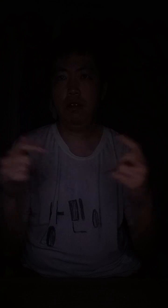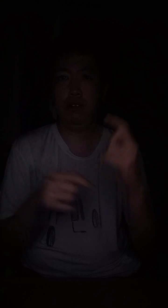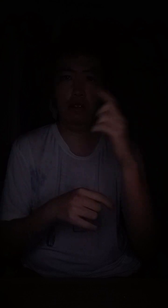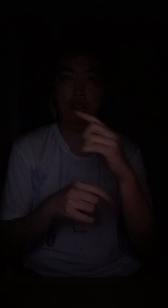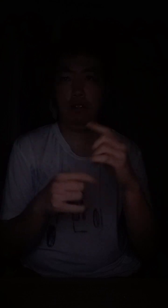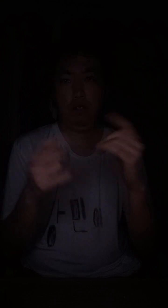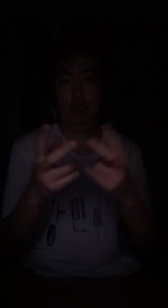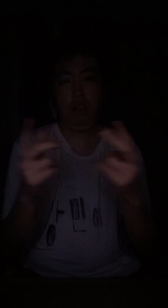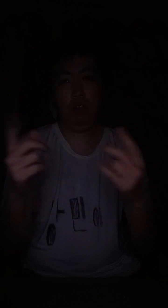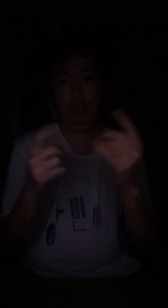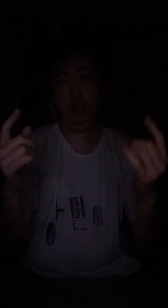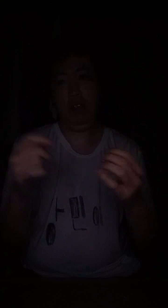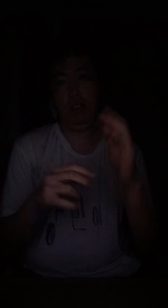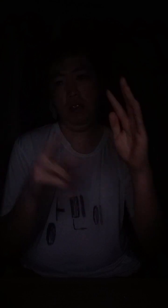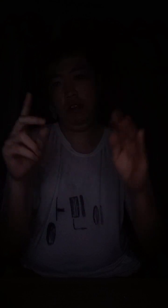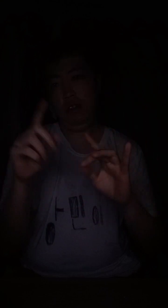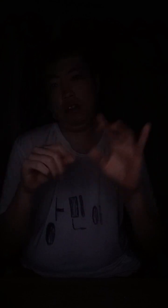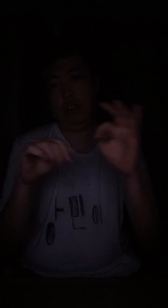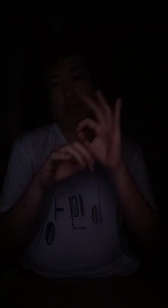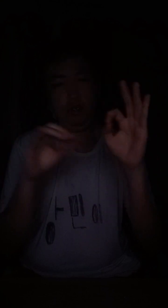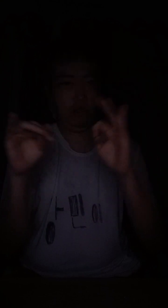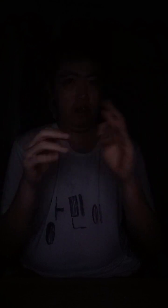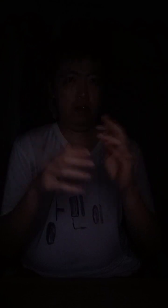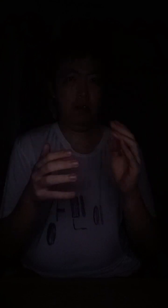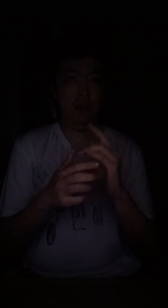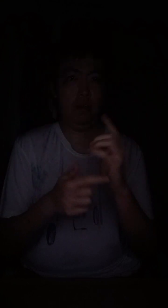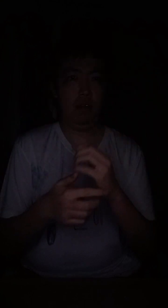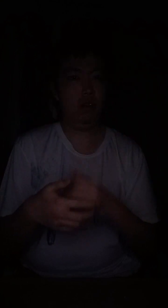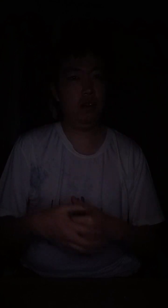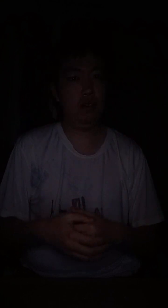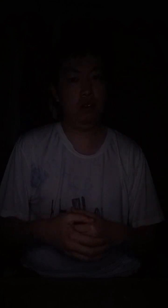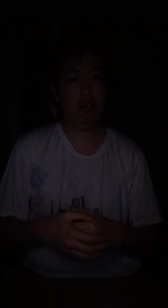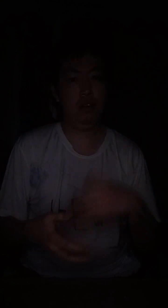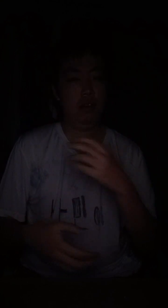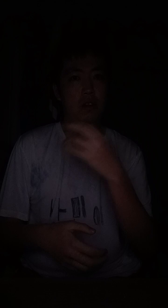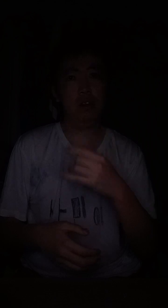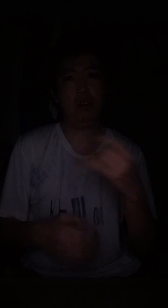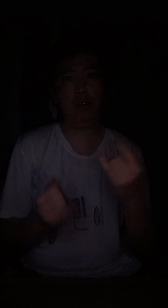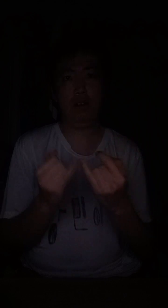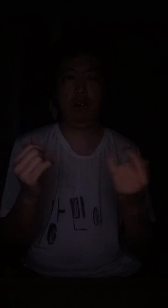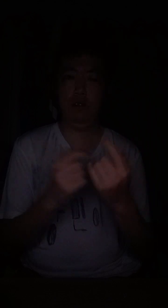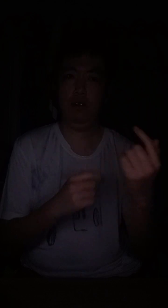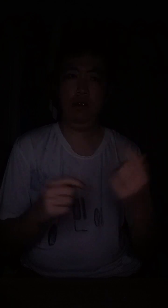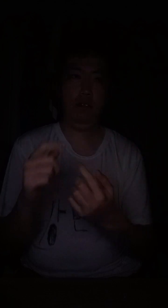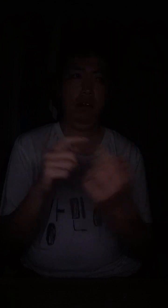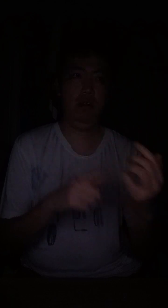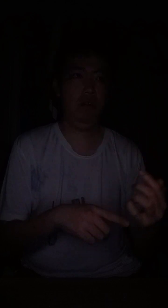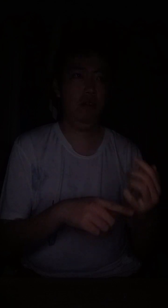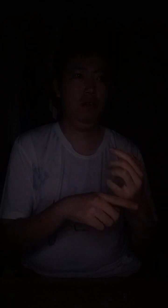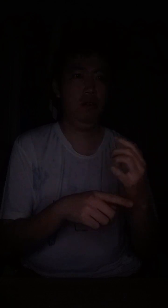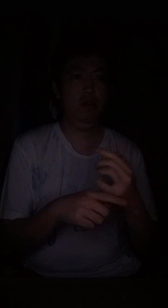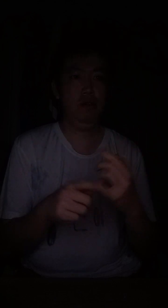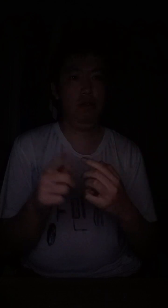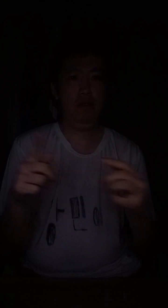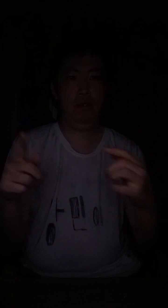재범률도 75%에 달하는 것으로 나타났습니다. 법무부가 성범죄자들의 범죄 특성을 분석해 발간한